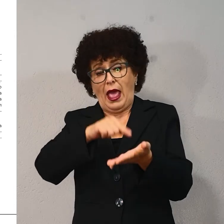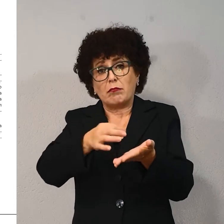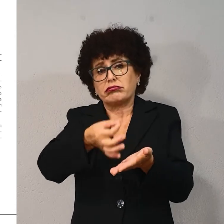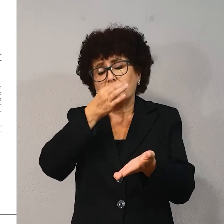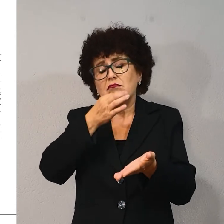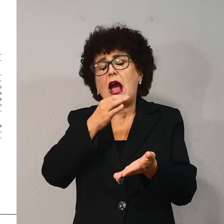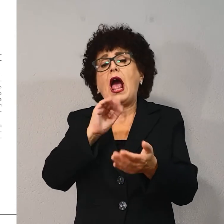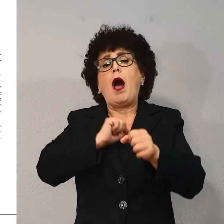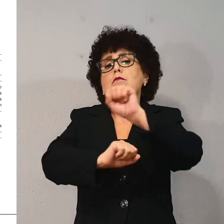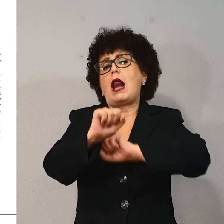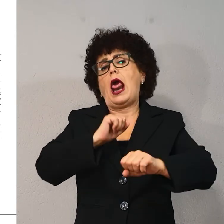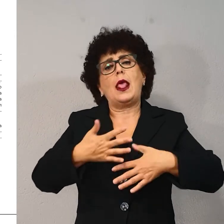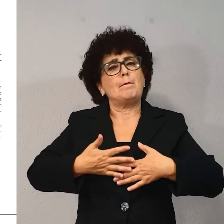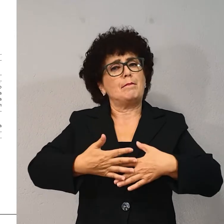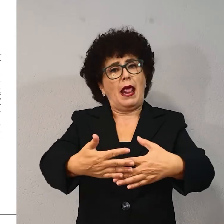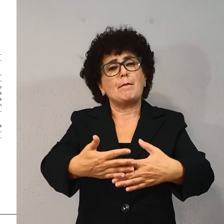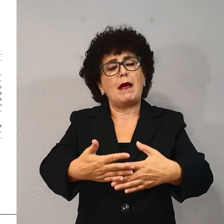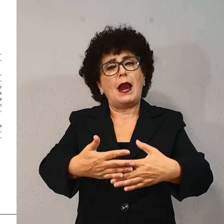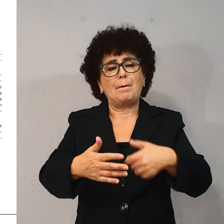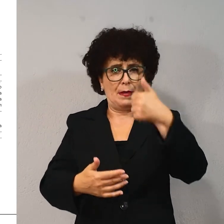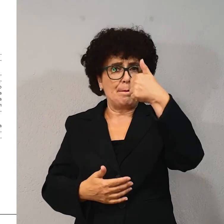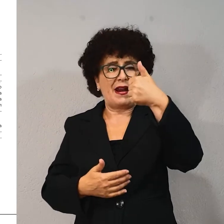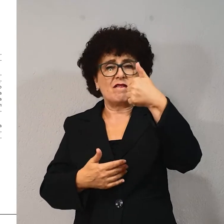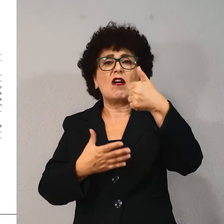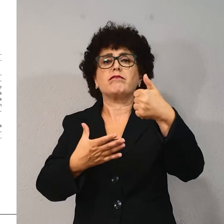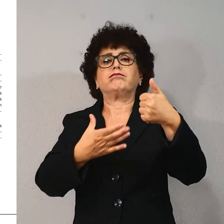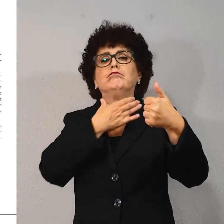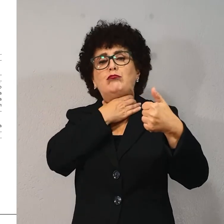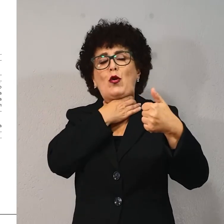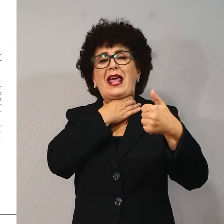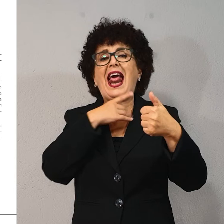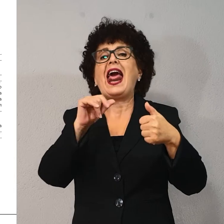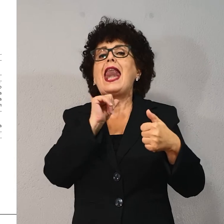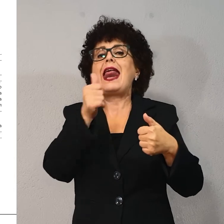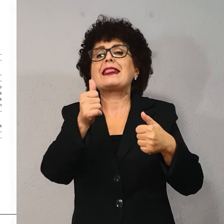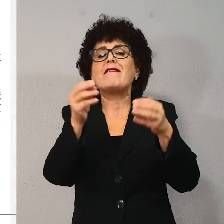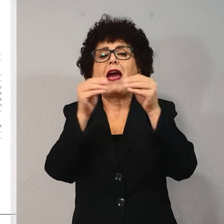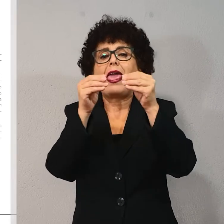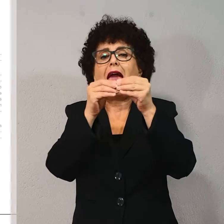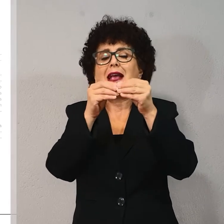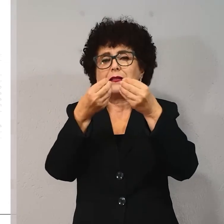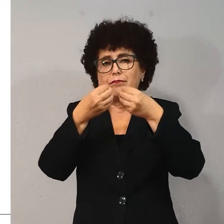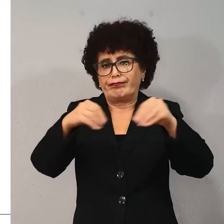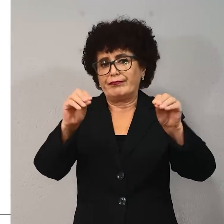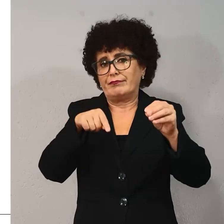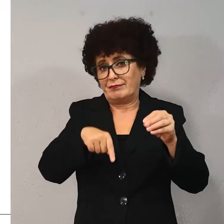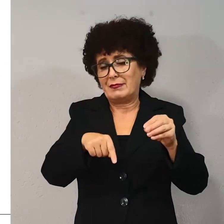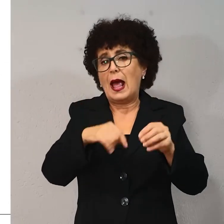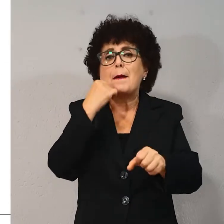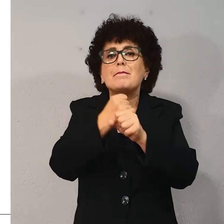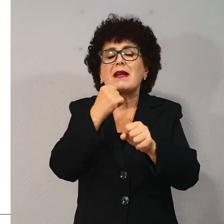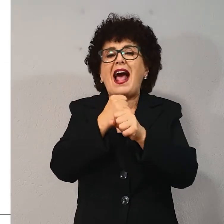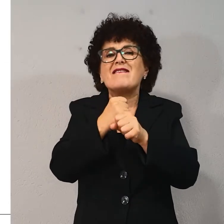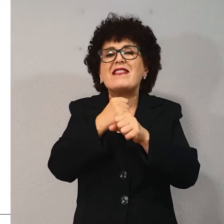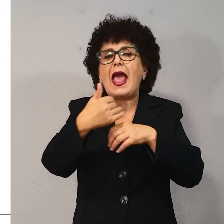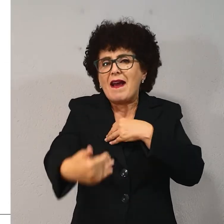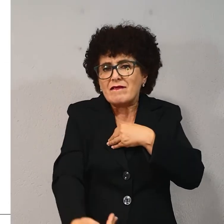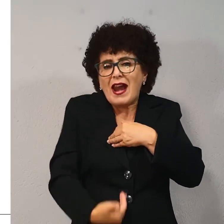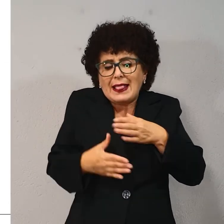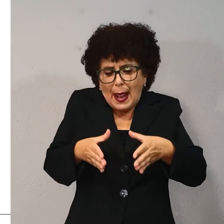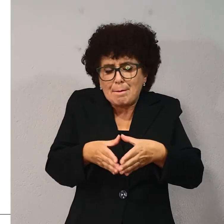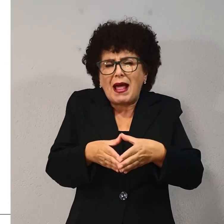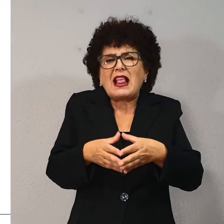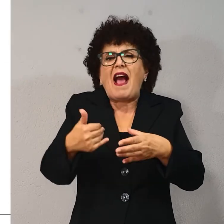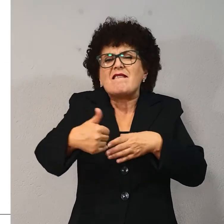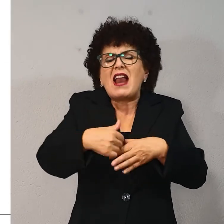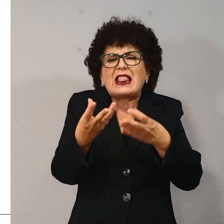бременост на следниве начини. Го блокира ослободувањето на јајната клетка, ја прави слуста на матката